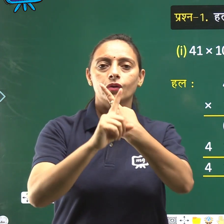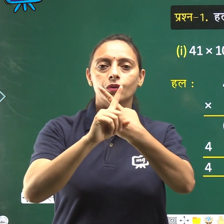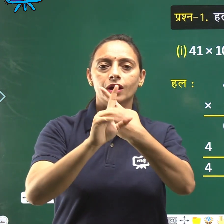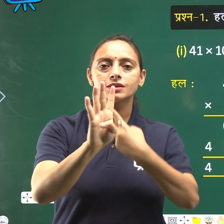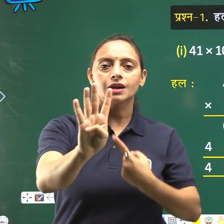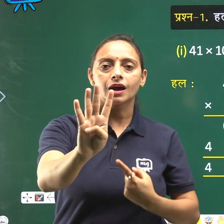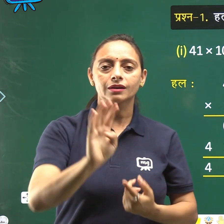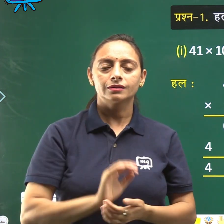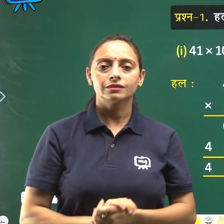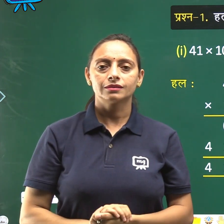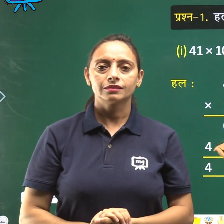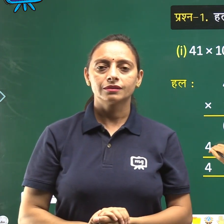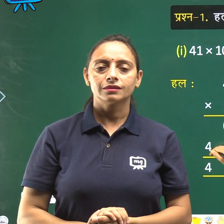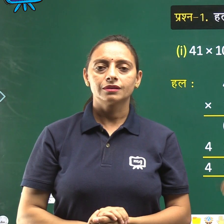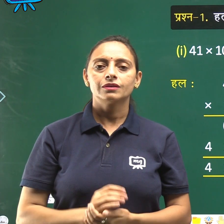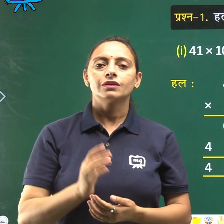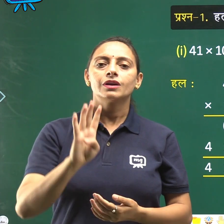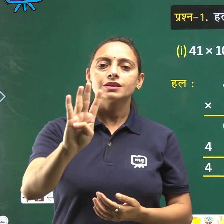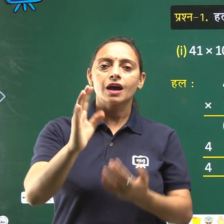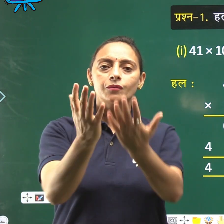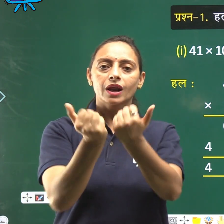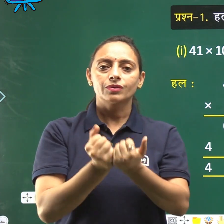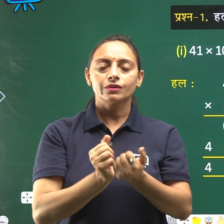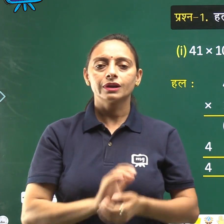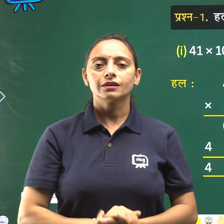तो 4 प्राप्त हुए।